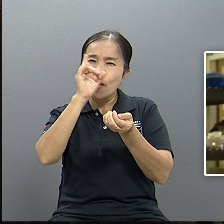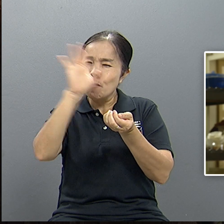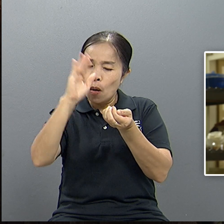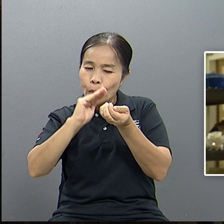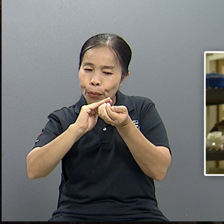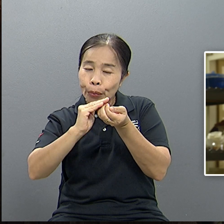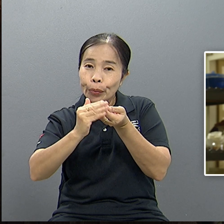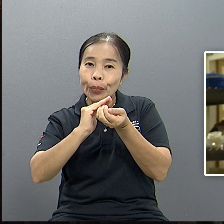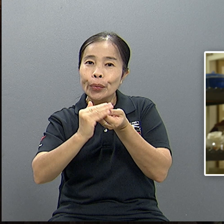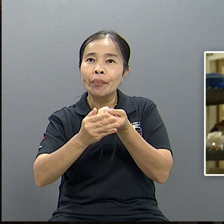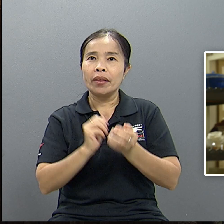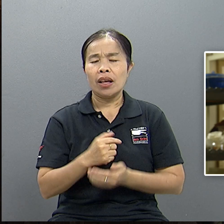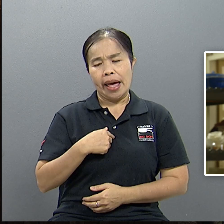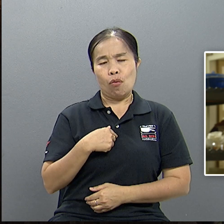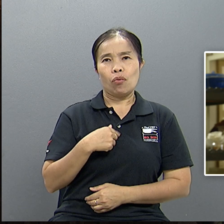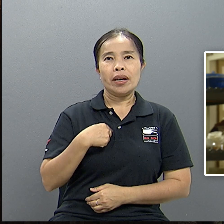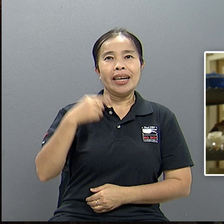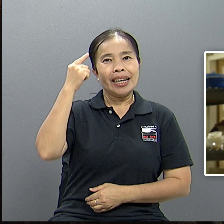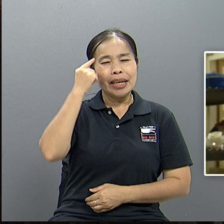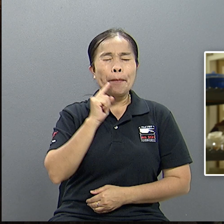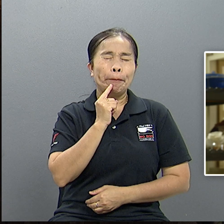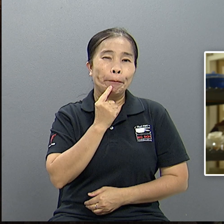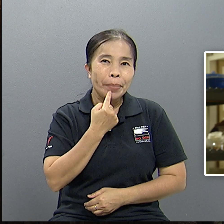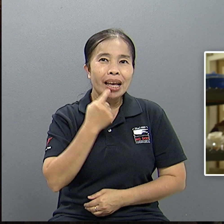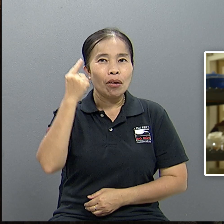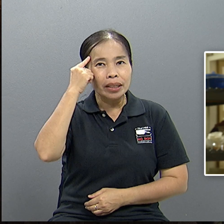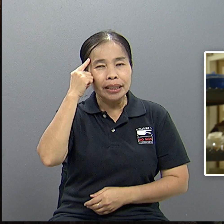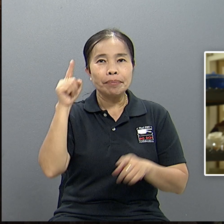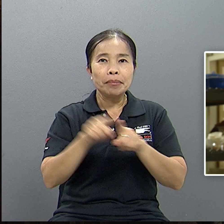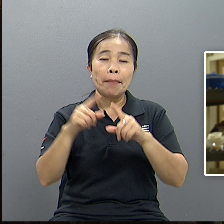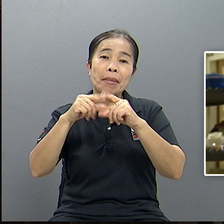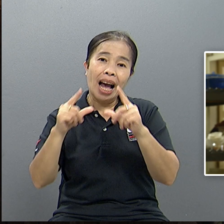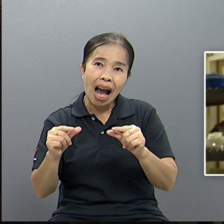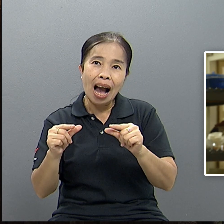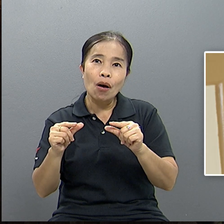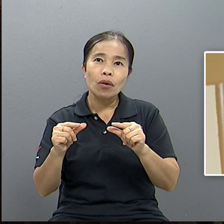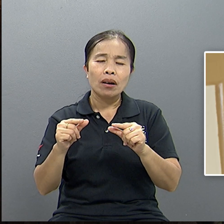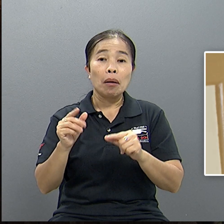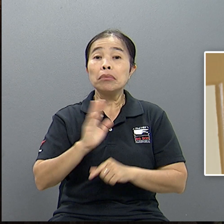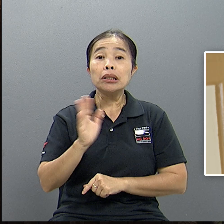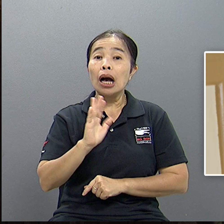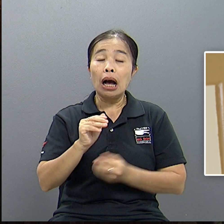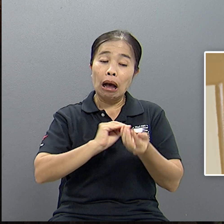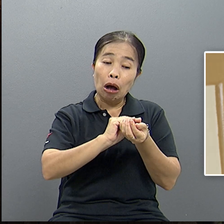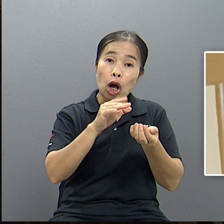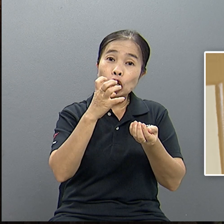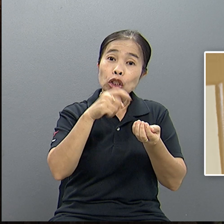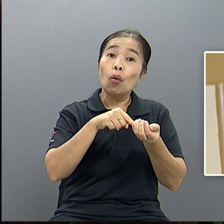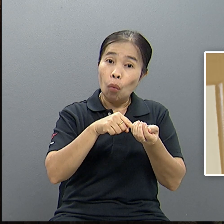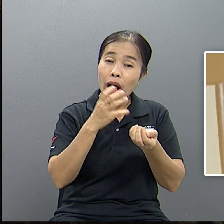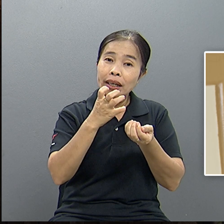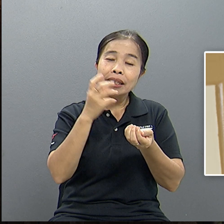ทีแรกนึกว่ารสเปรี้ยวในอาหารจะมีแต่มะขามหรือมะนาวเสียอีกนี่มีส้มซ่าด้ว